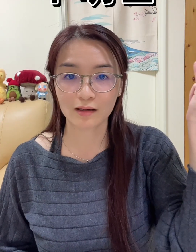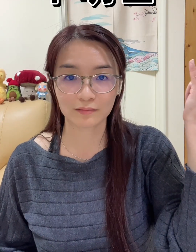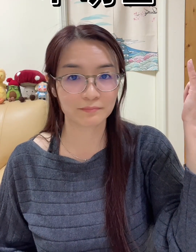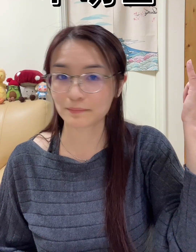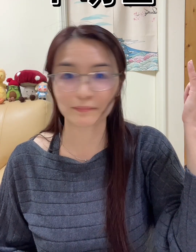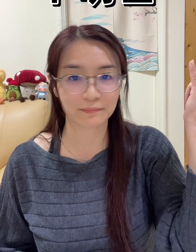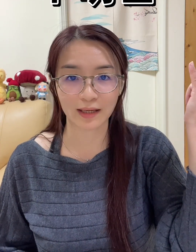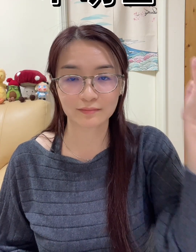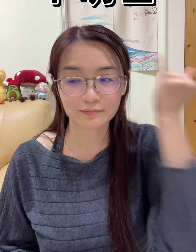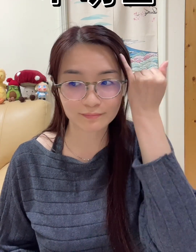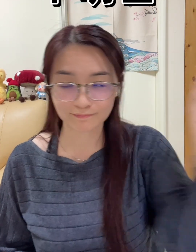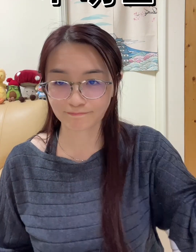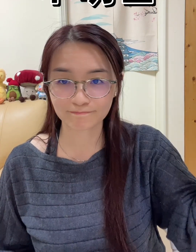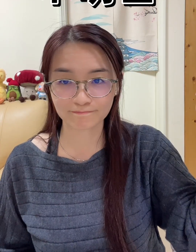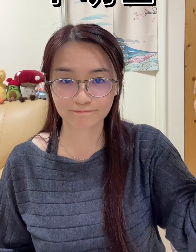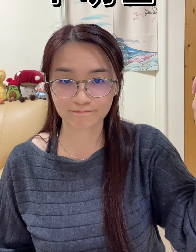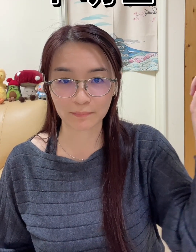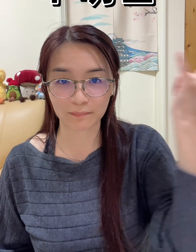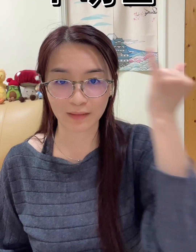不明白，不明白，